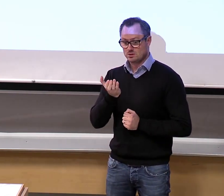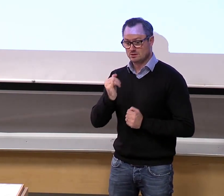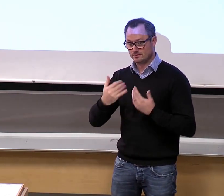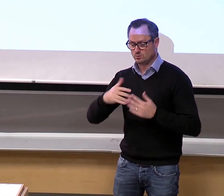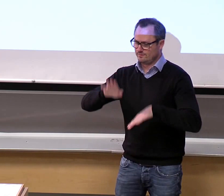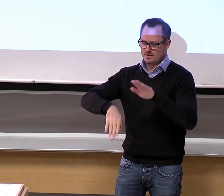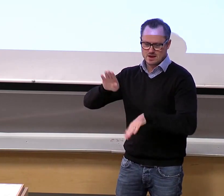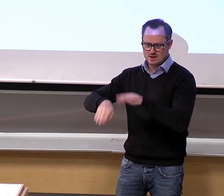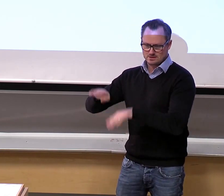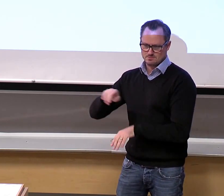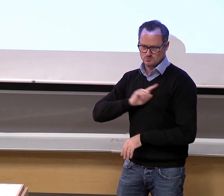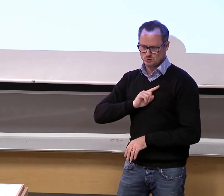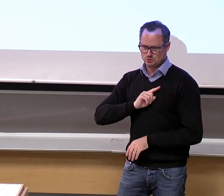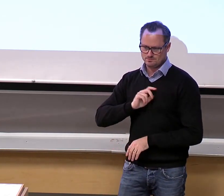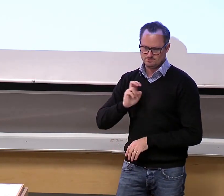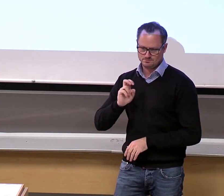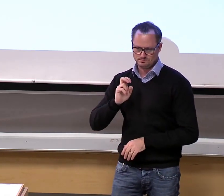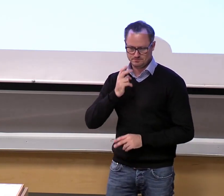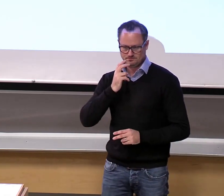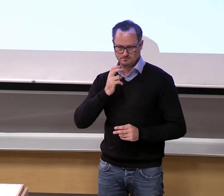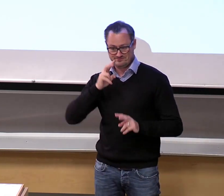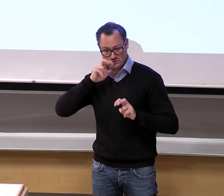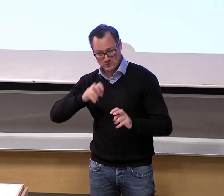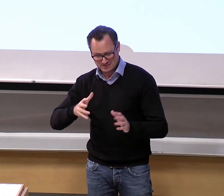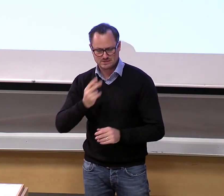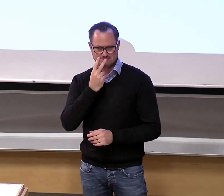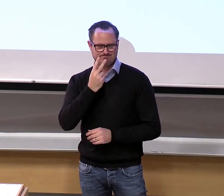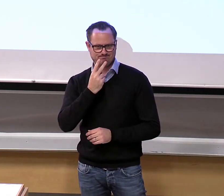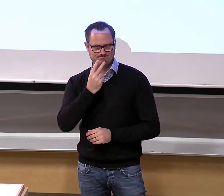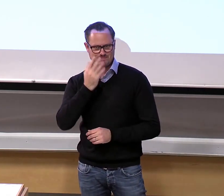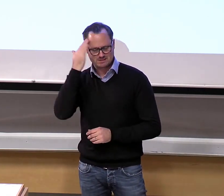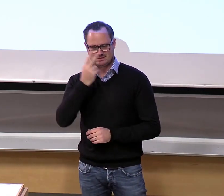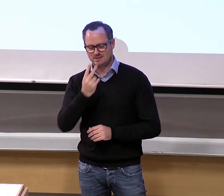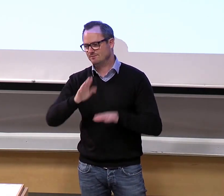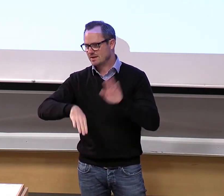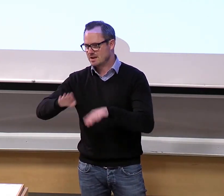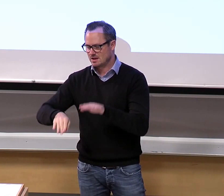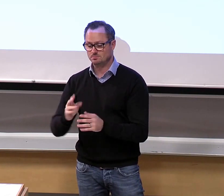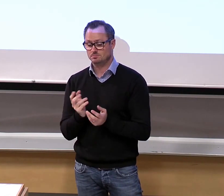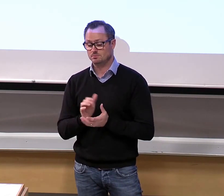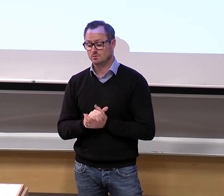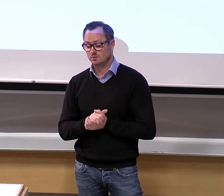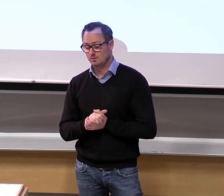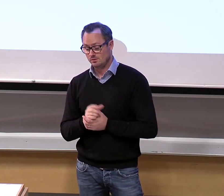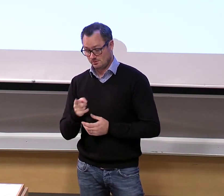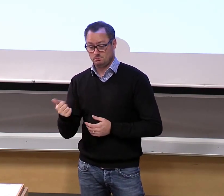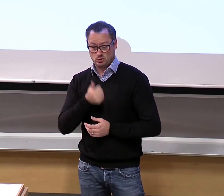idag. Och det fungerar ju väldigt olika. Man kan se att det finns en stor